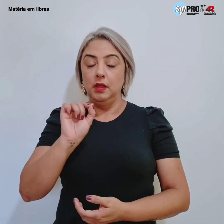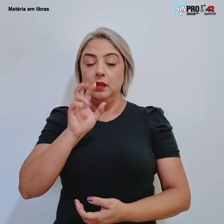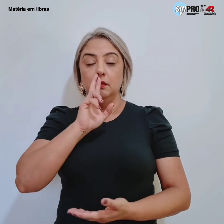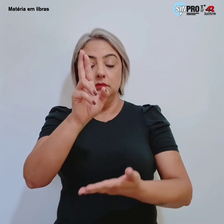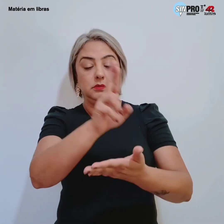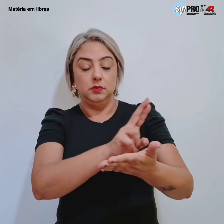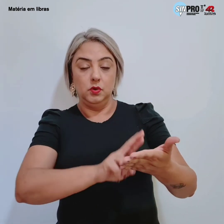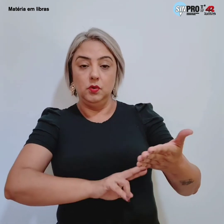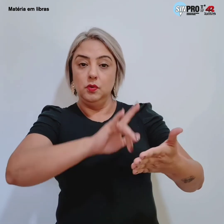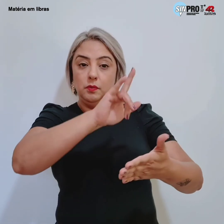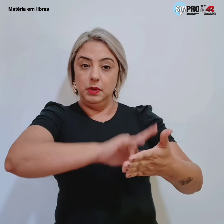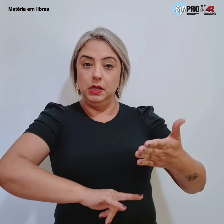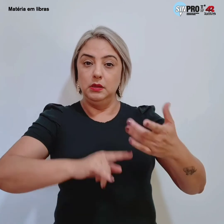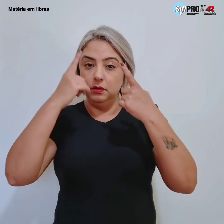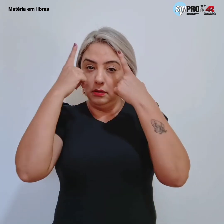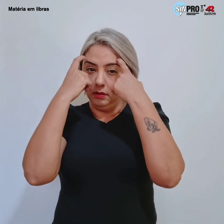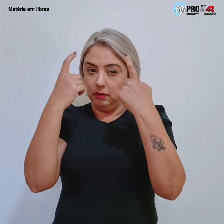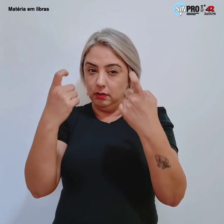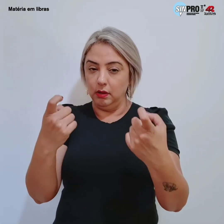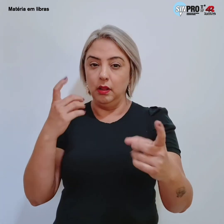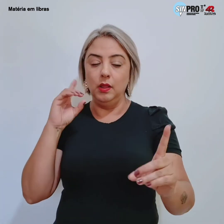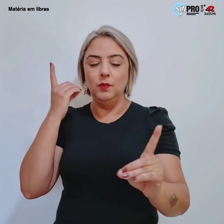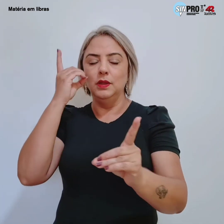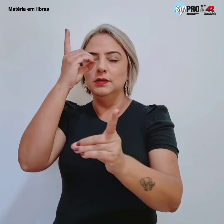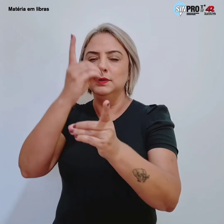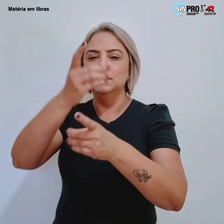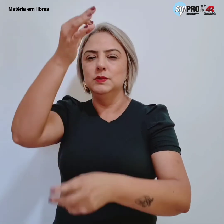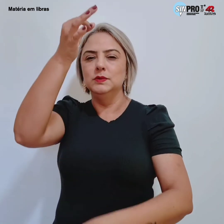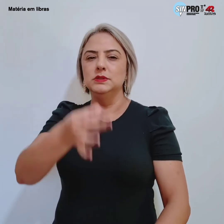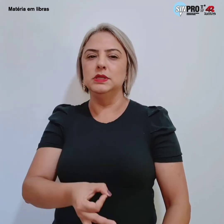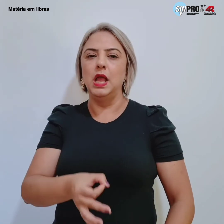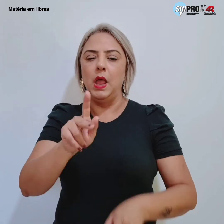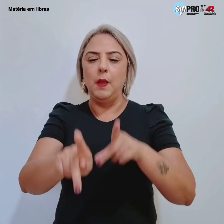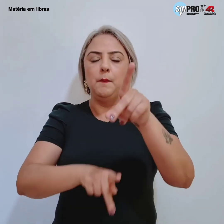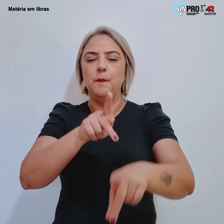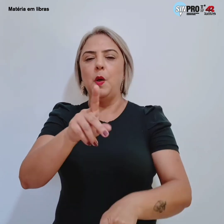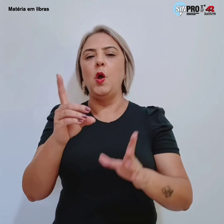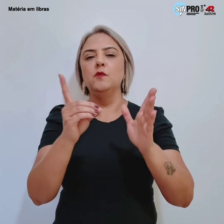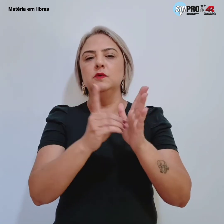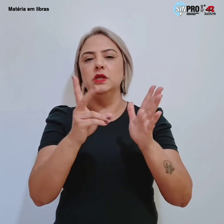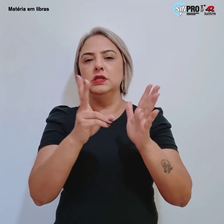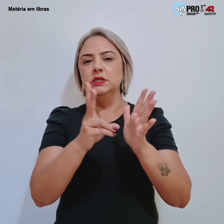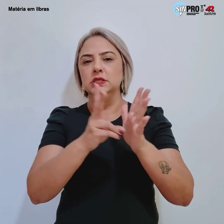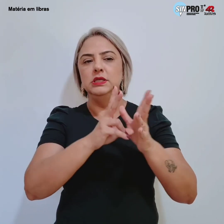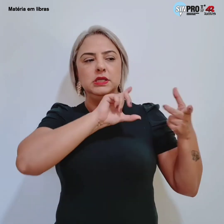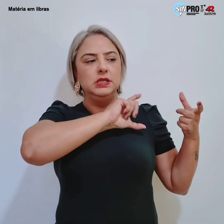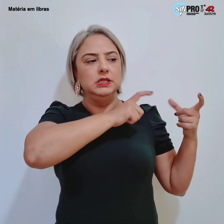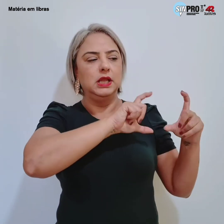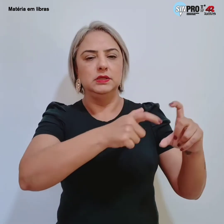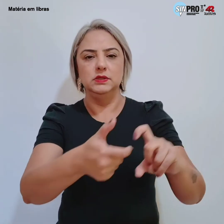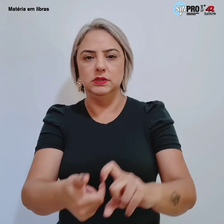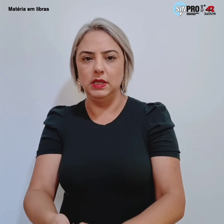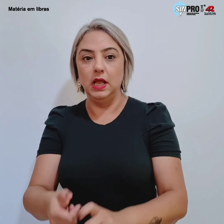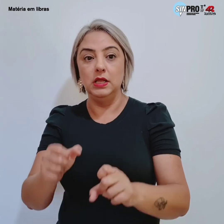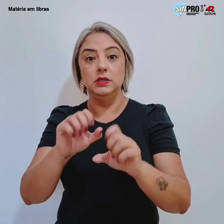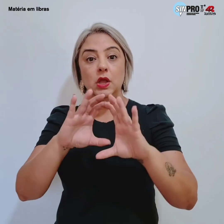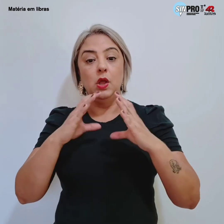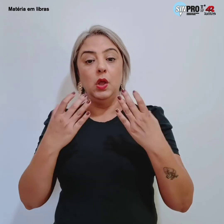Segundo o relatório, essa violência tem destino certo: povos indígenas e tradicionais,